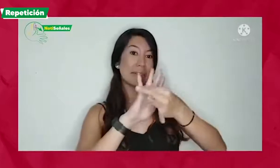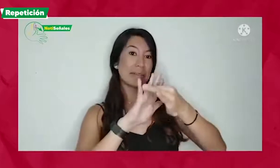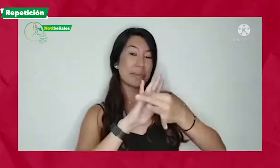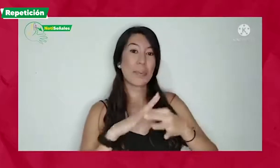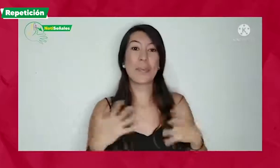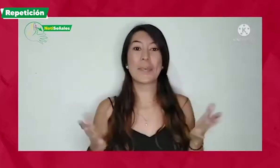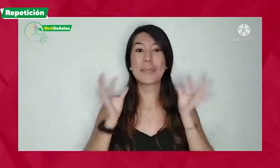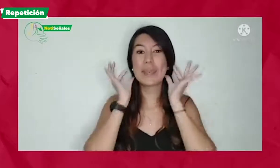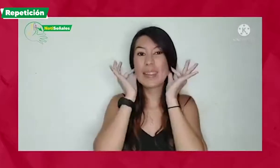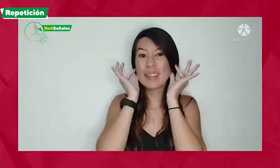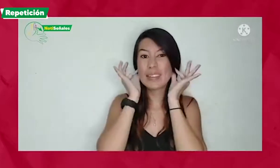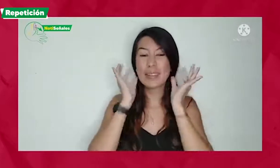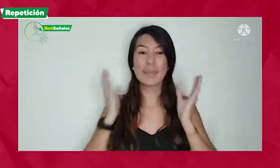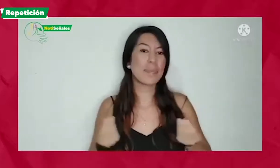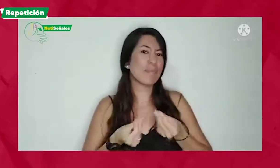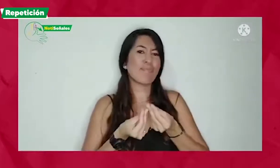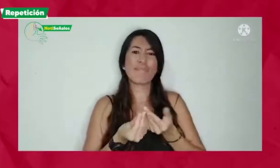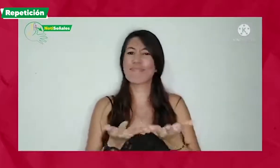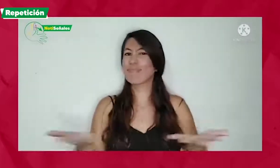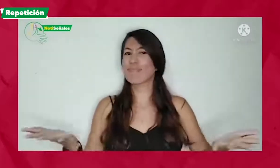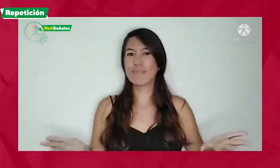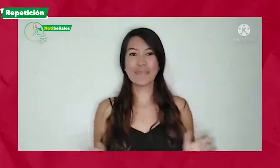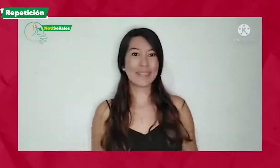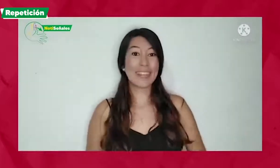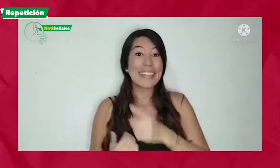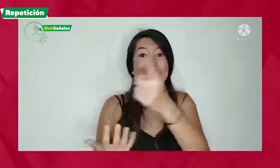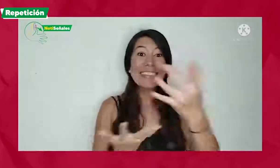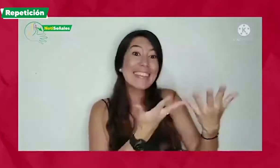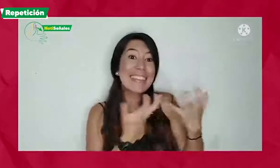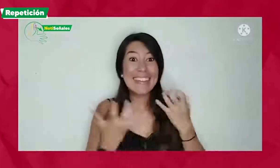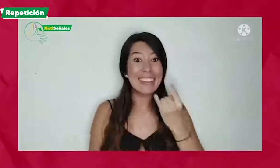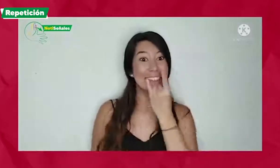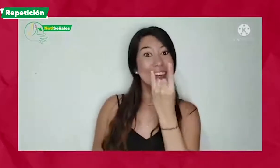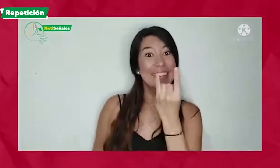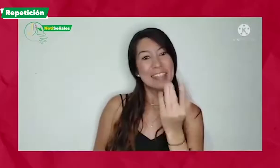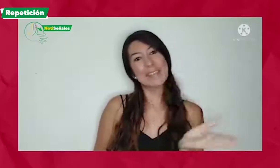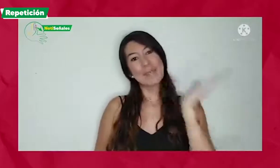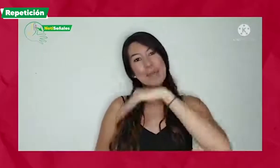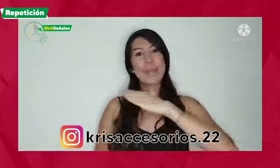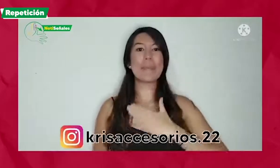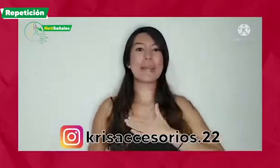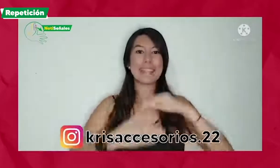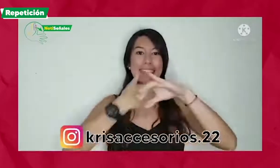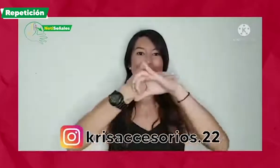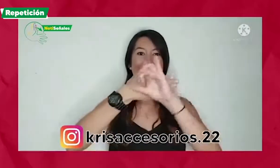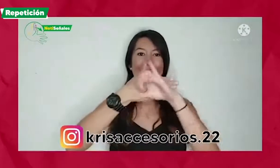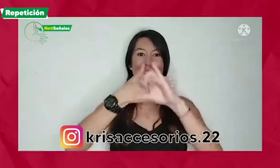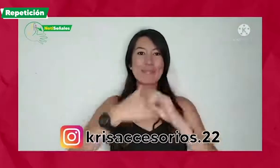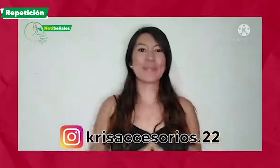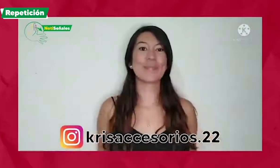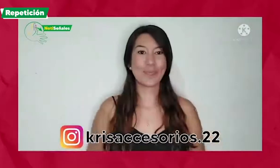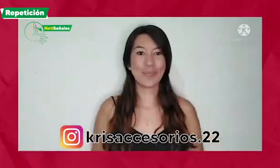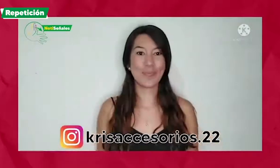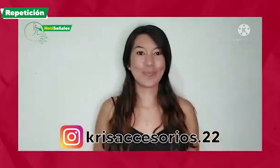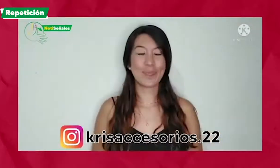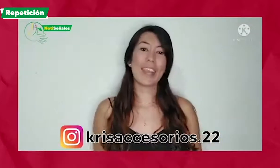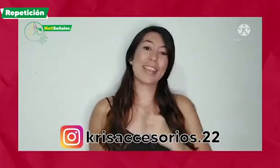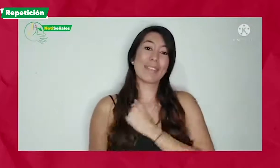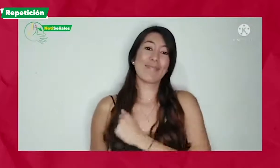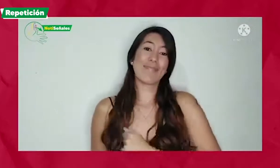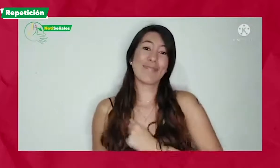celular, anillos, aretes y más Si están interesados, pueden contactarme a través de mi